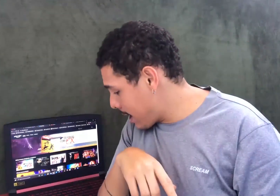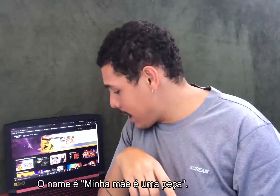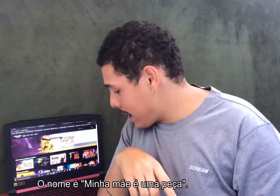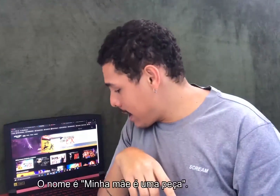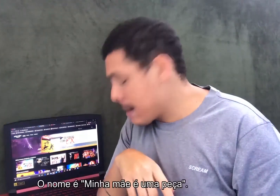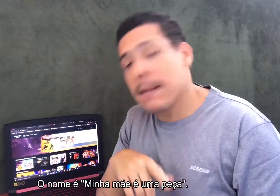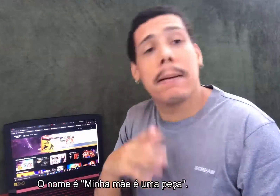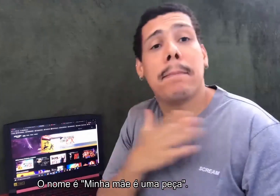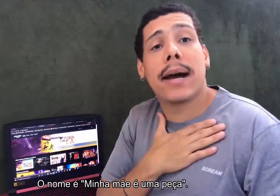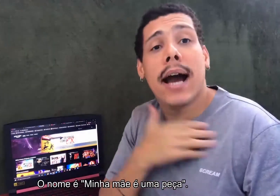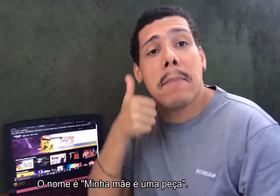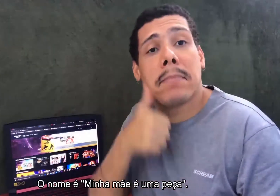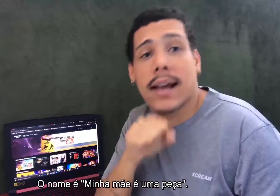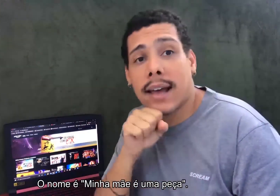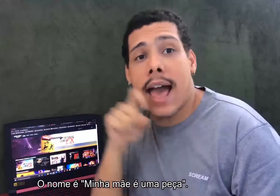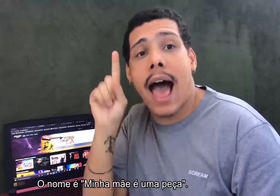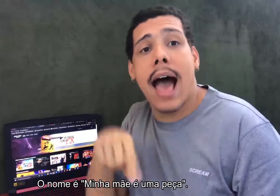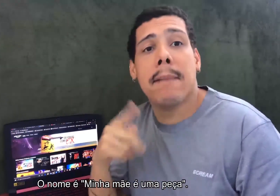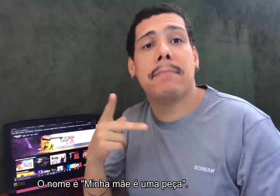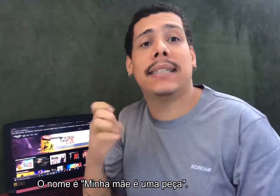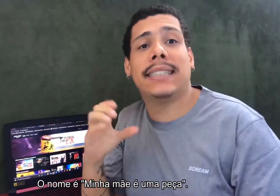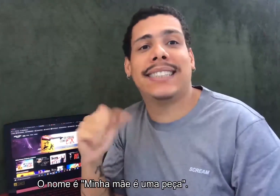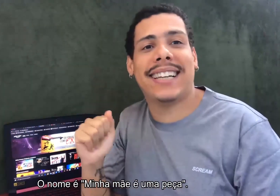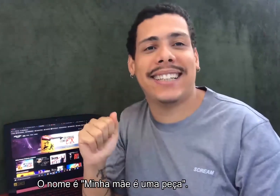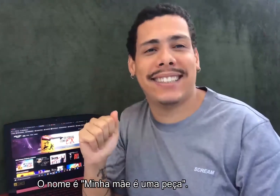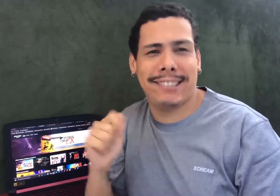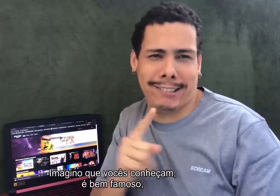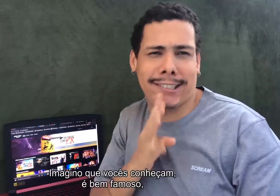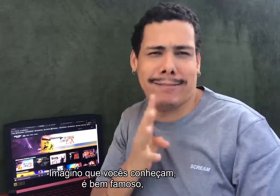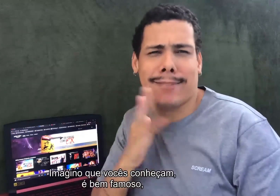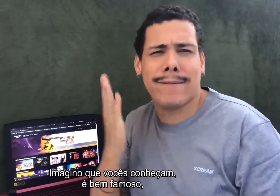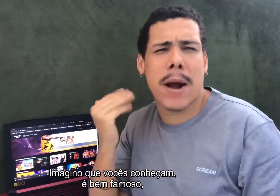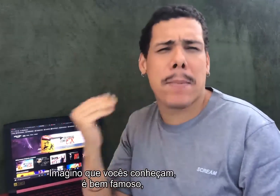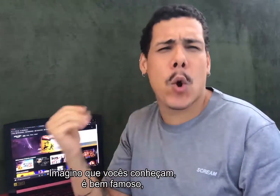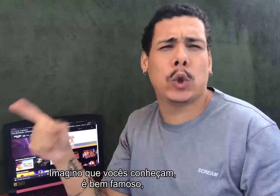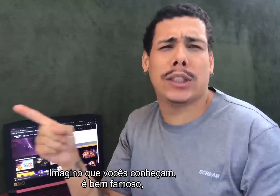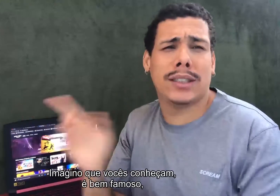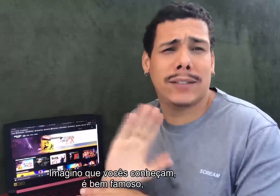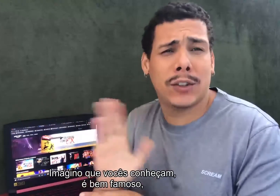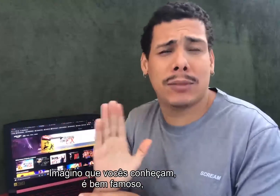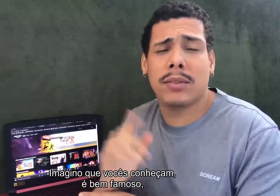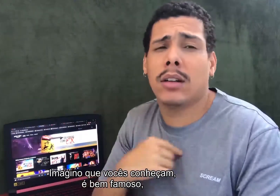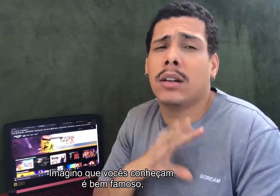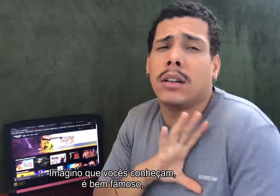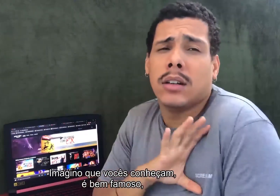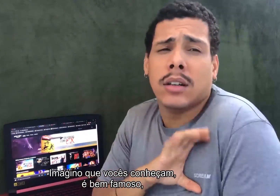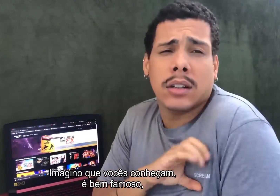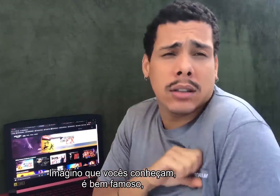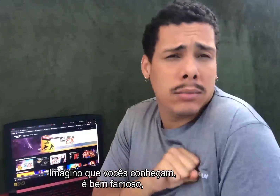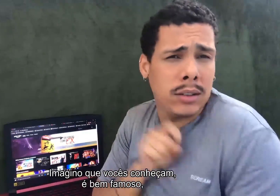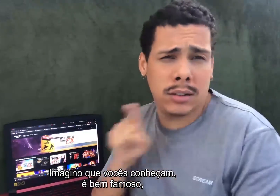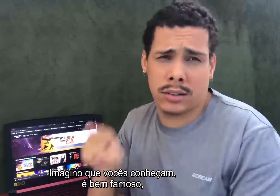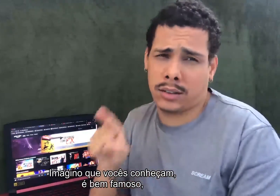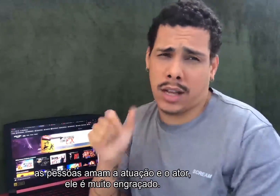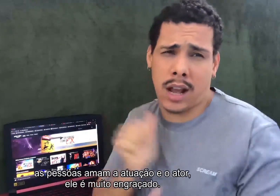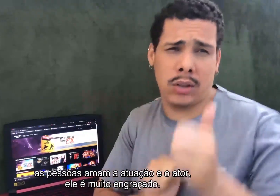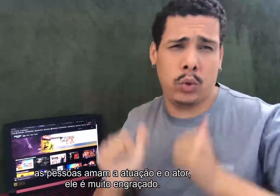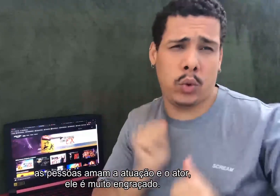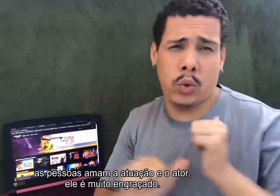O nome é Minha Mãe é uma Peça. Imagino que vocês conheçam, é bem famoso. As pessoas